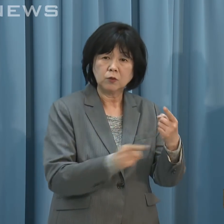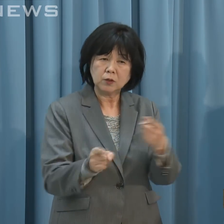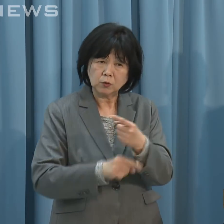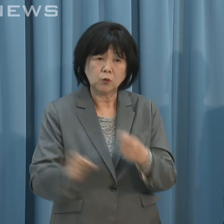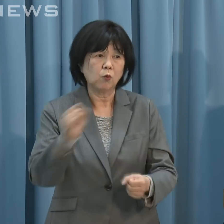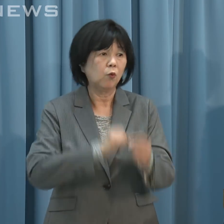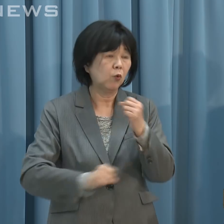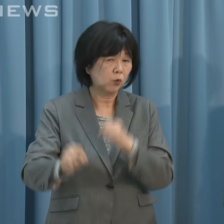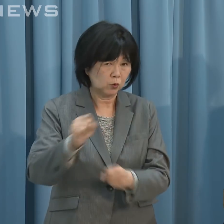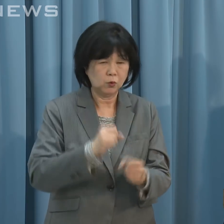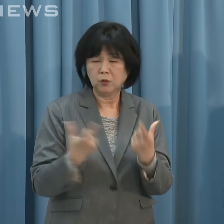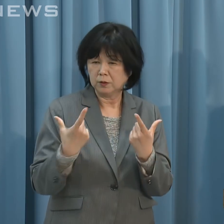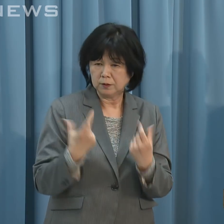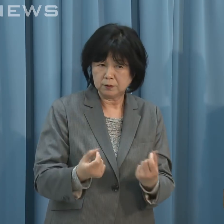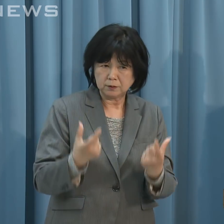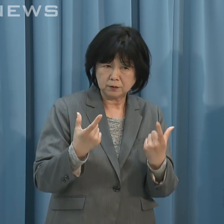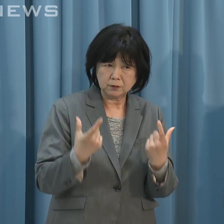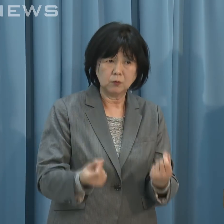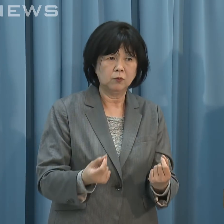動、それをしっかり、